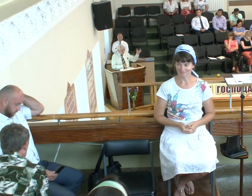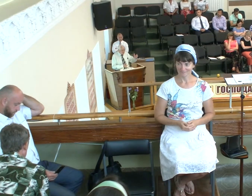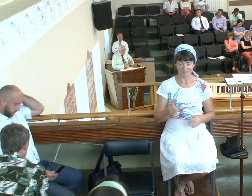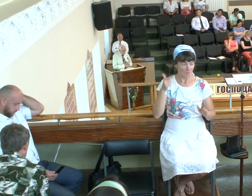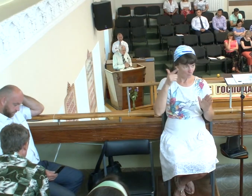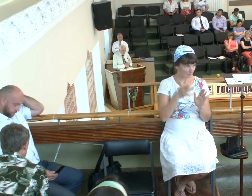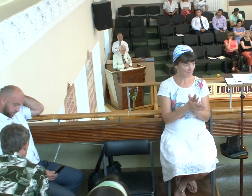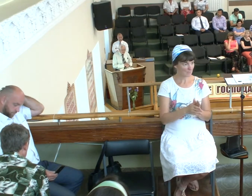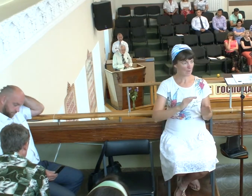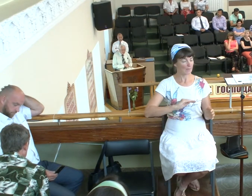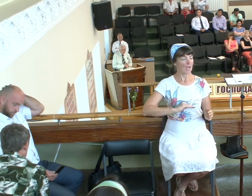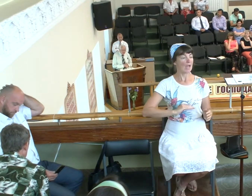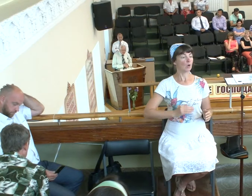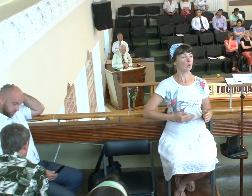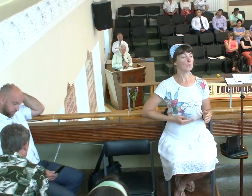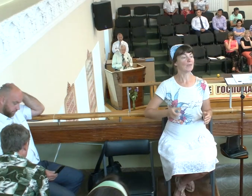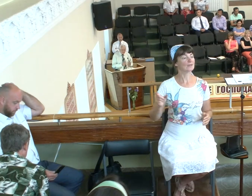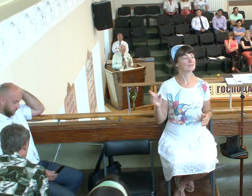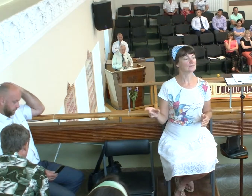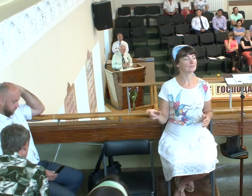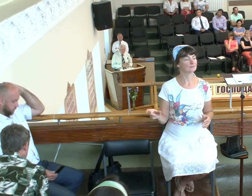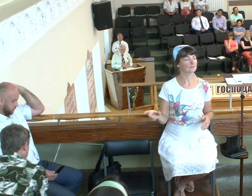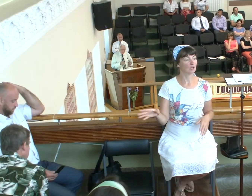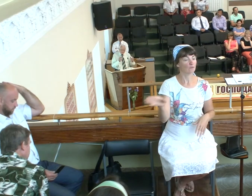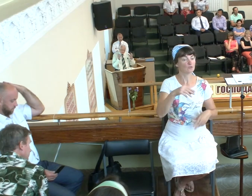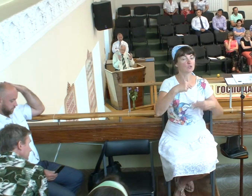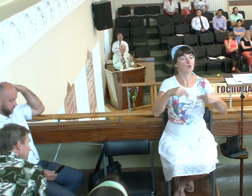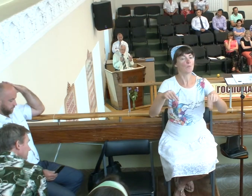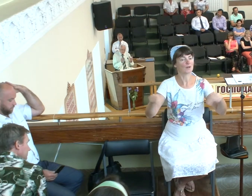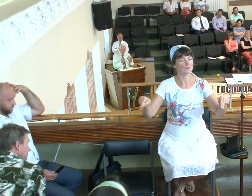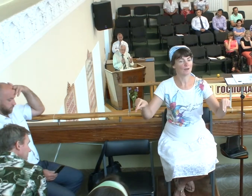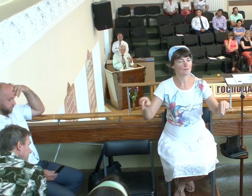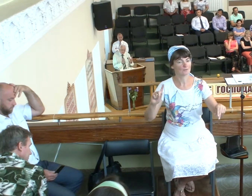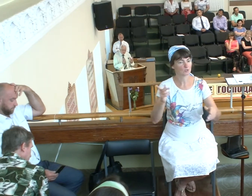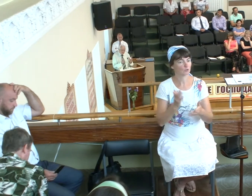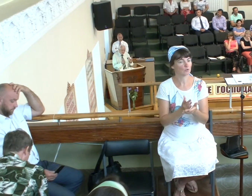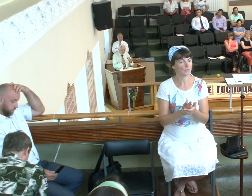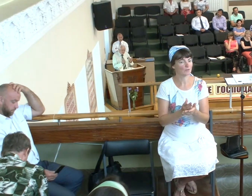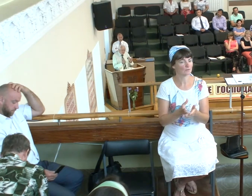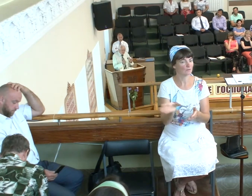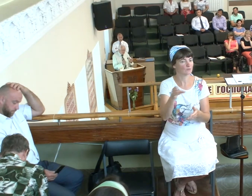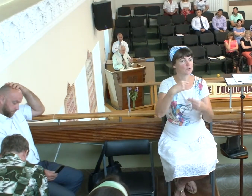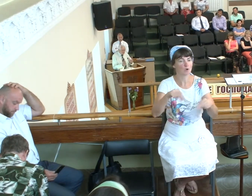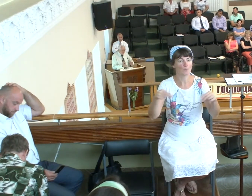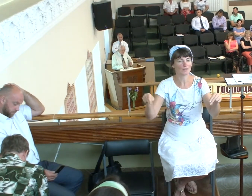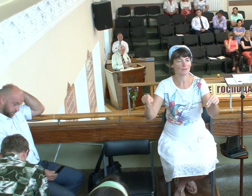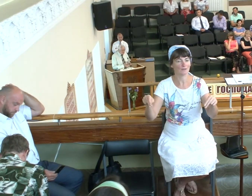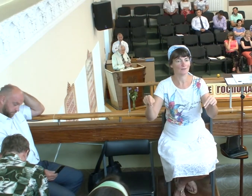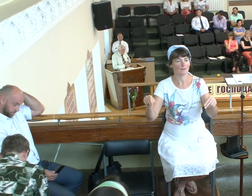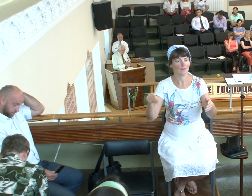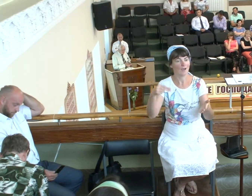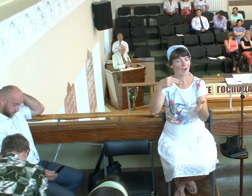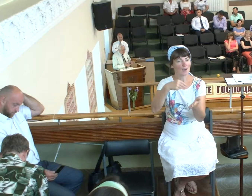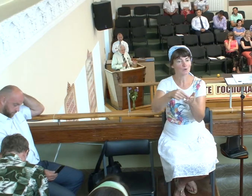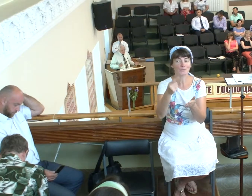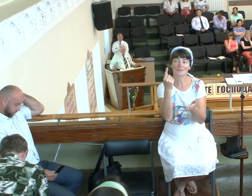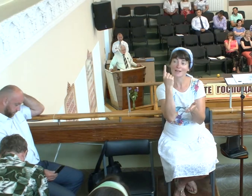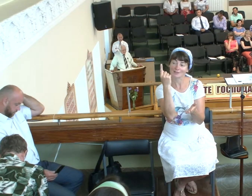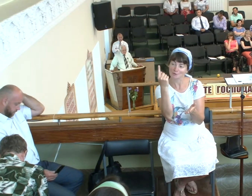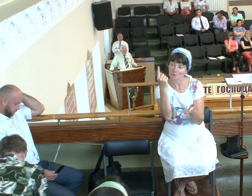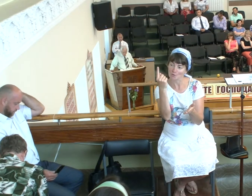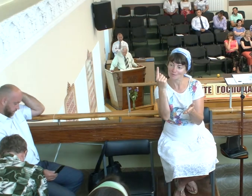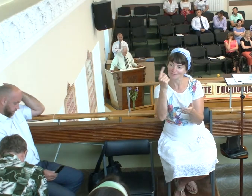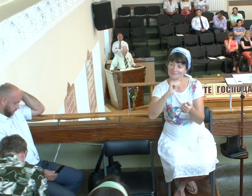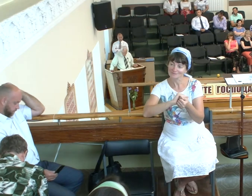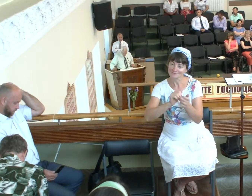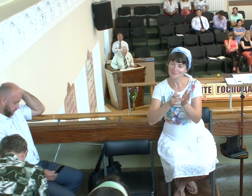и забыл, где положил, да? Братья и сестры, я думаю, что он постоянно взор свой держал на этой жемчужине, чтобы она